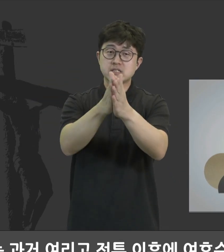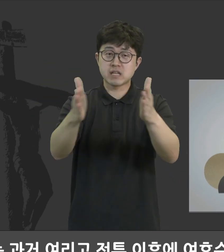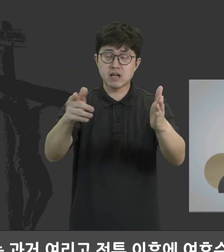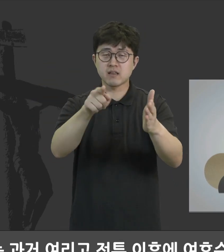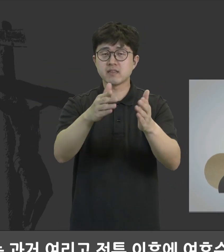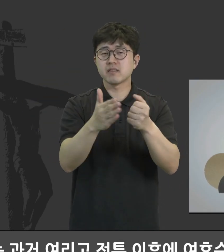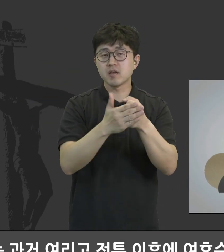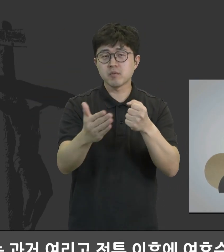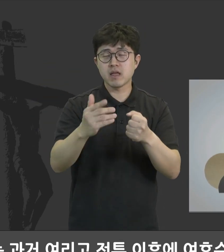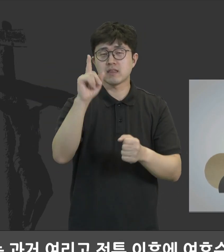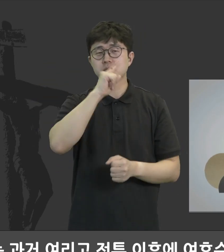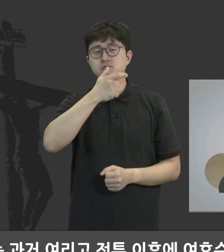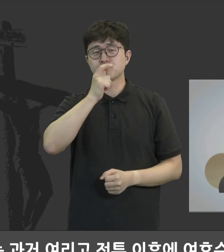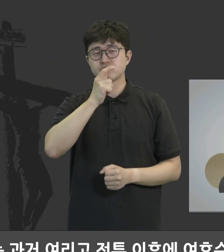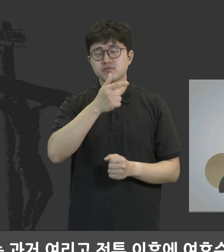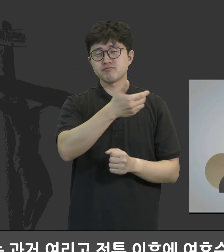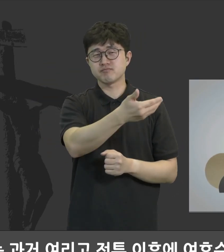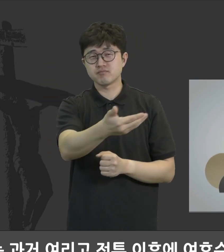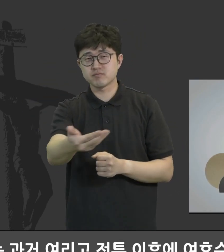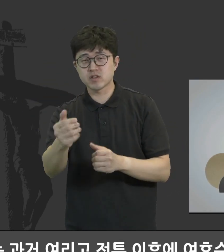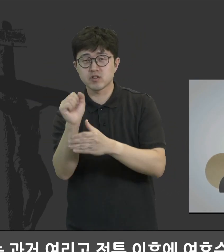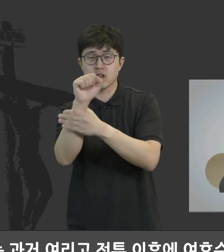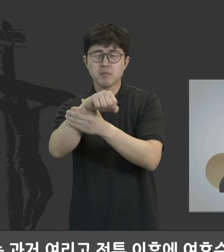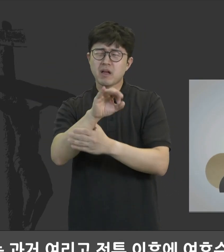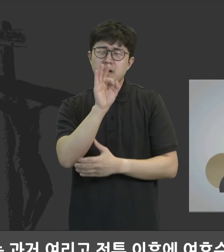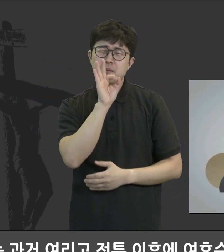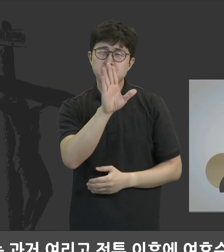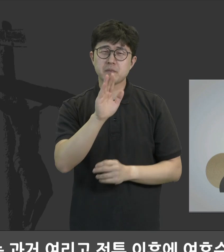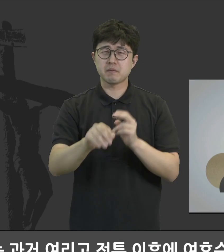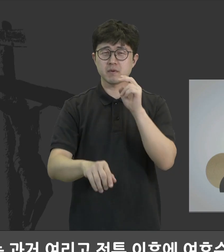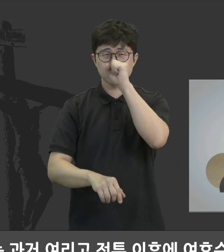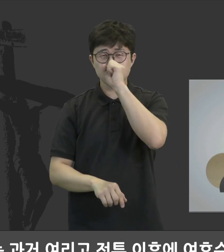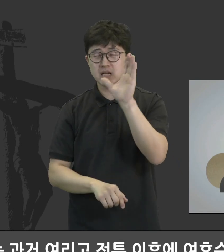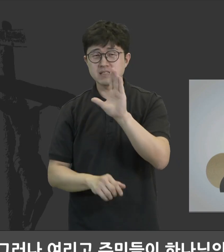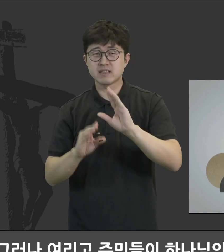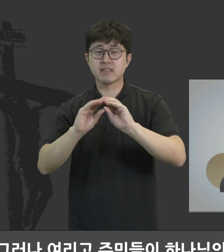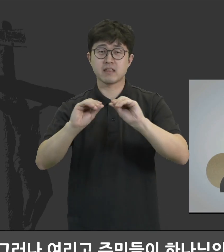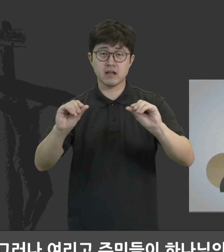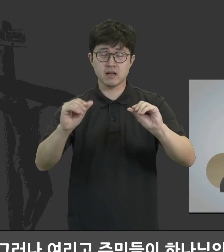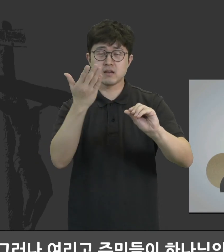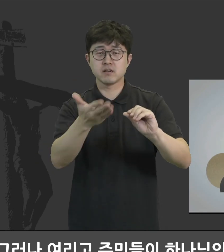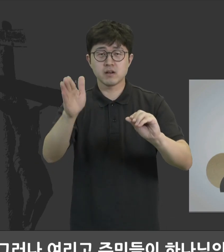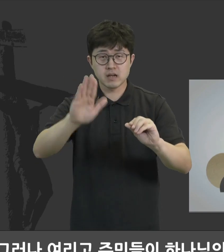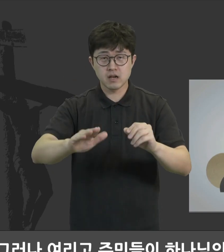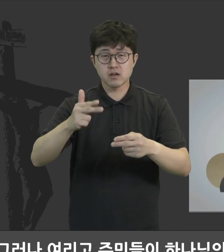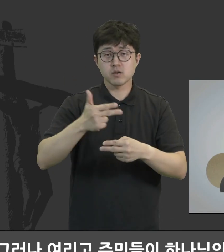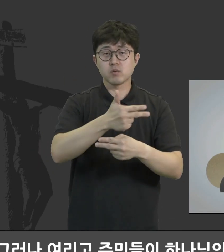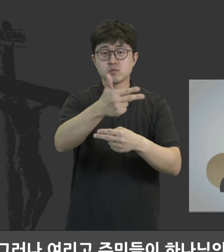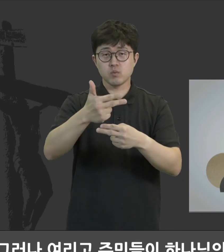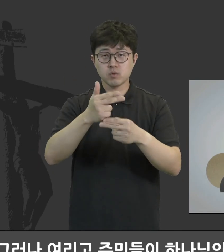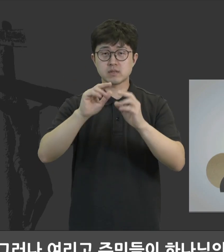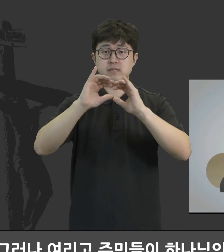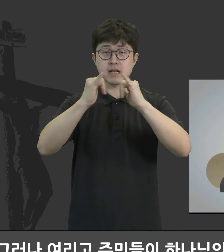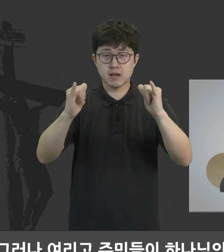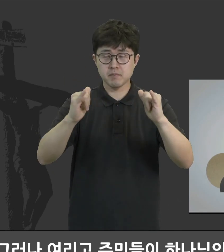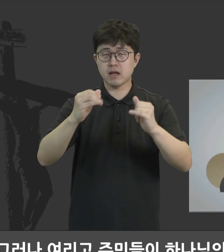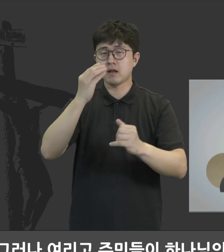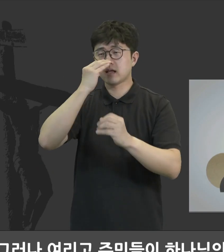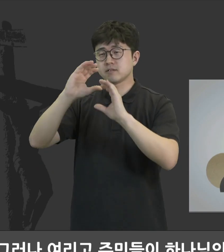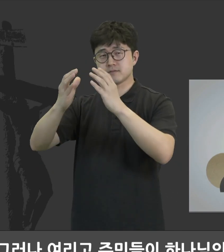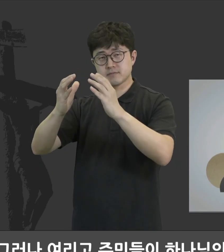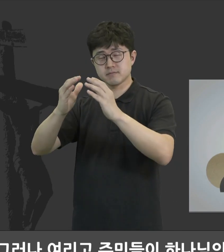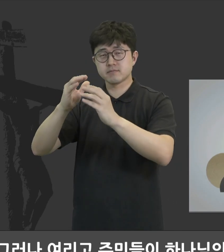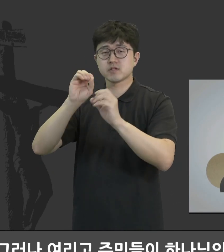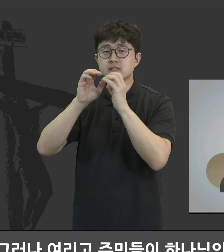곳으로 나쁜 물로 인해 열매를 맺지 못하는 땅이었습니다. 그러나 여리고 주민들이 하나님의